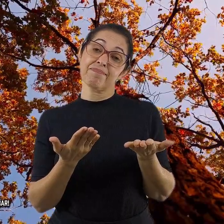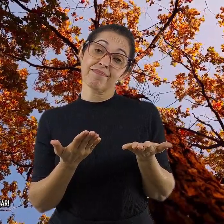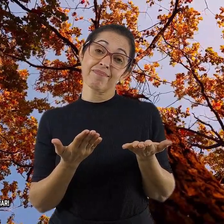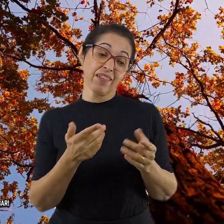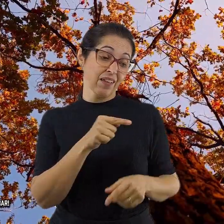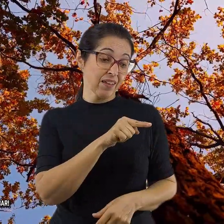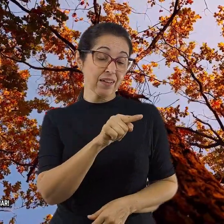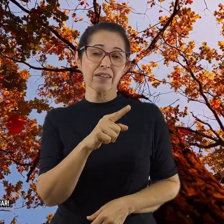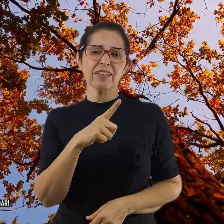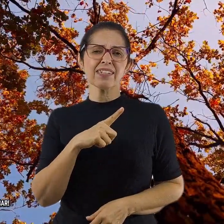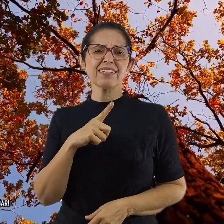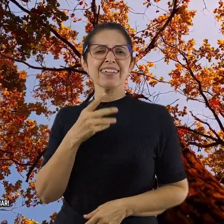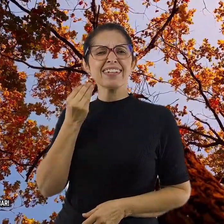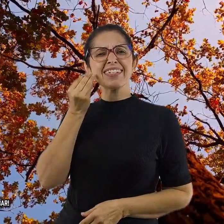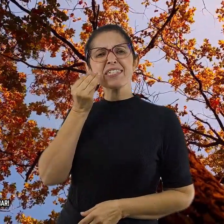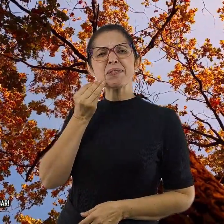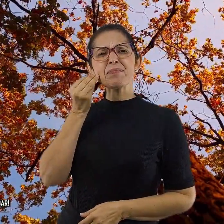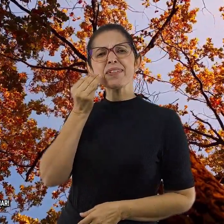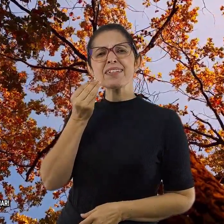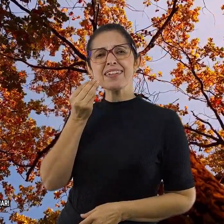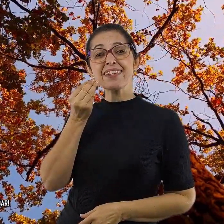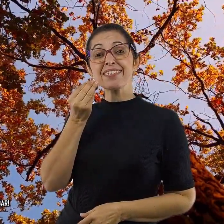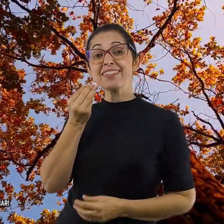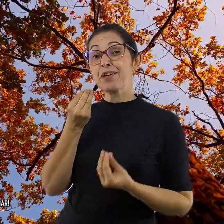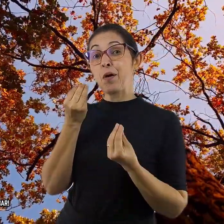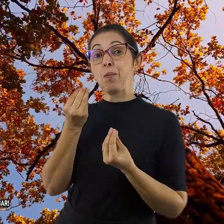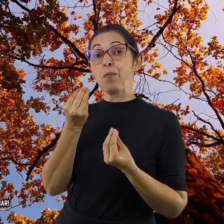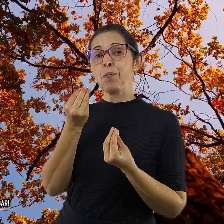De uma experiência com o perdão.